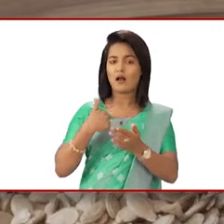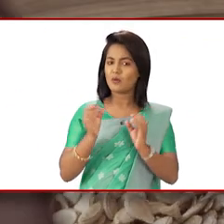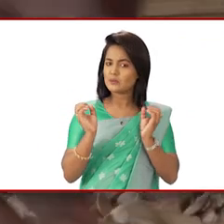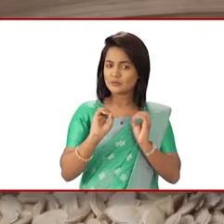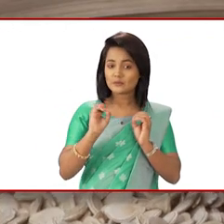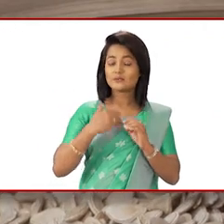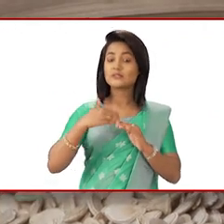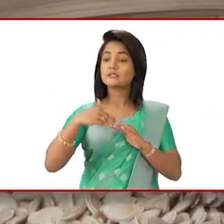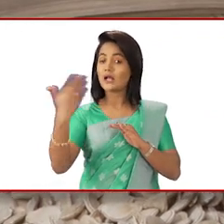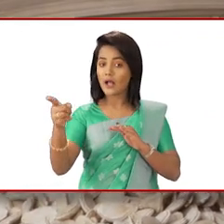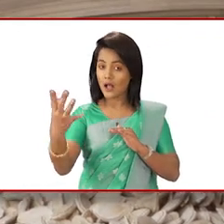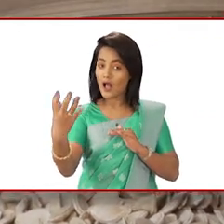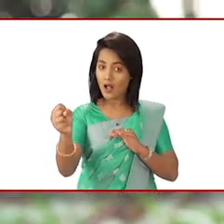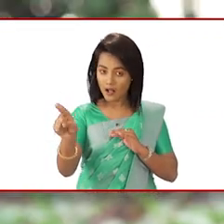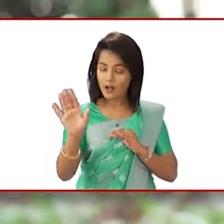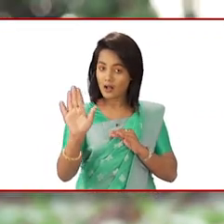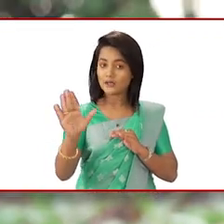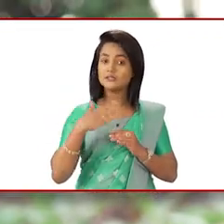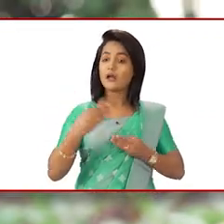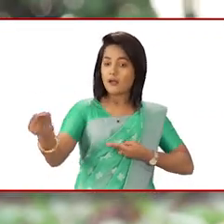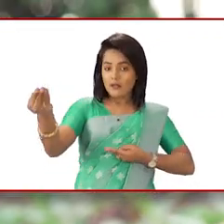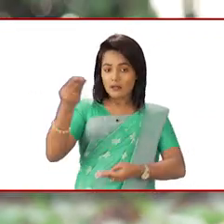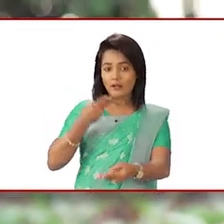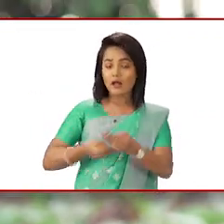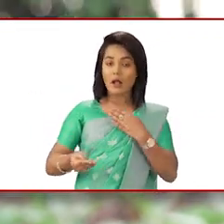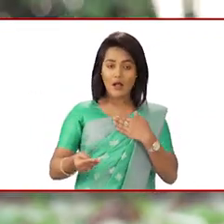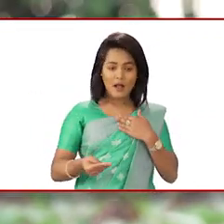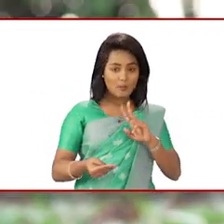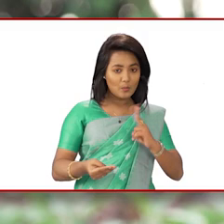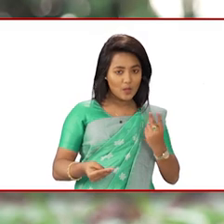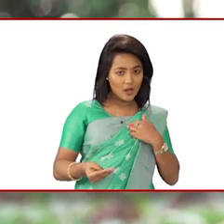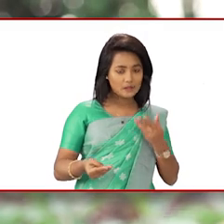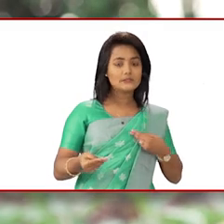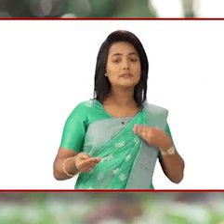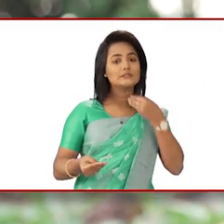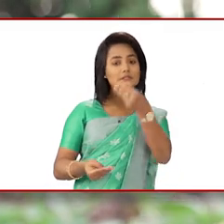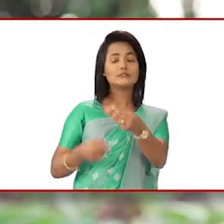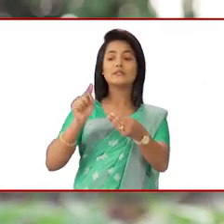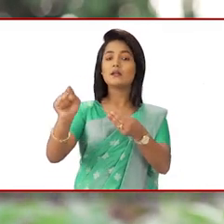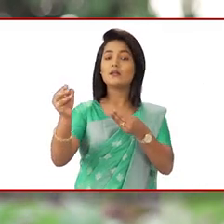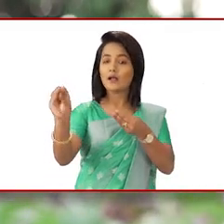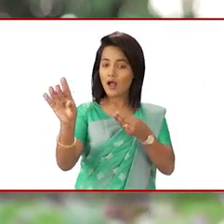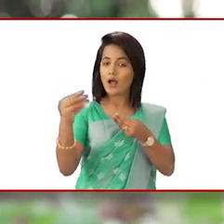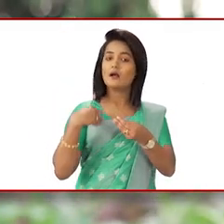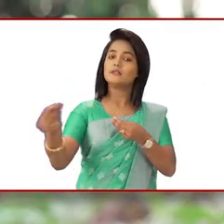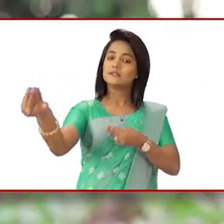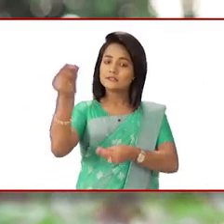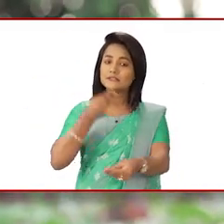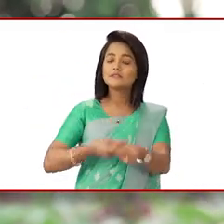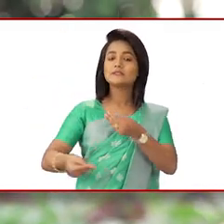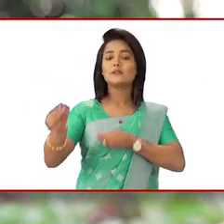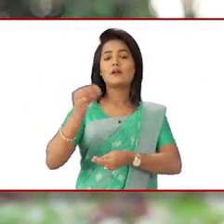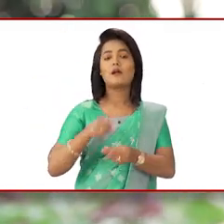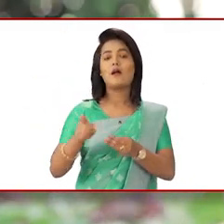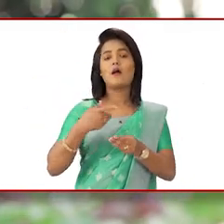আমরা ছাইটি যারা আছে তাদের কাছে বলি, এইটা যে আমার কাছে আছে নিয়ে যাও, আর তোমার কাছে আছে আমার দিয়ে যাও, তাহলে এই